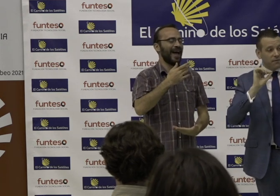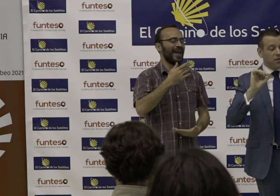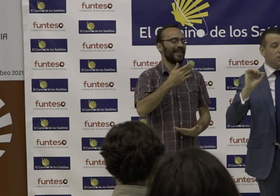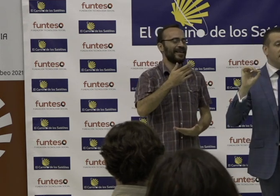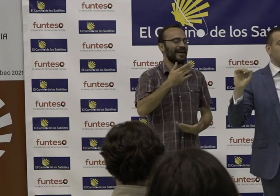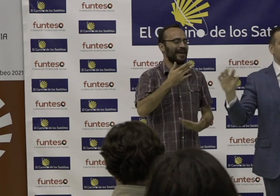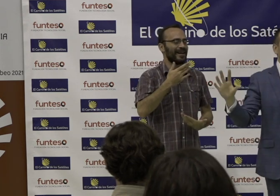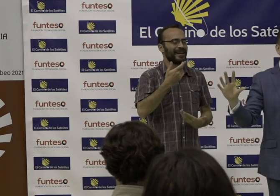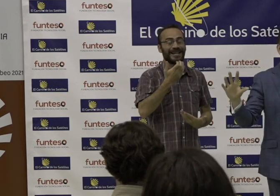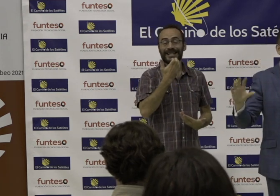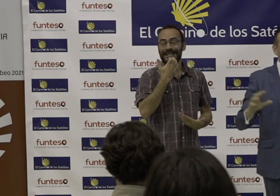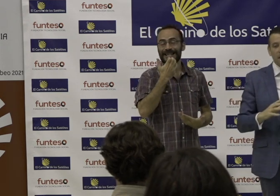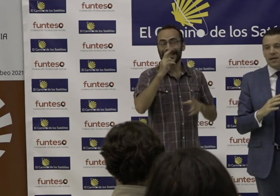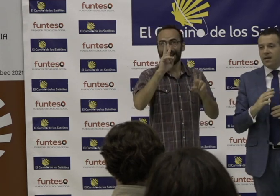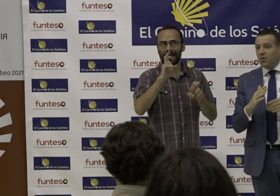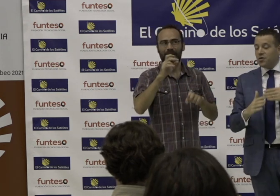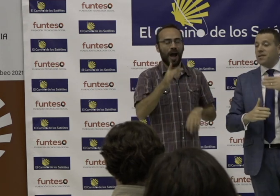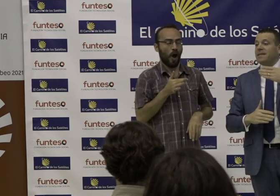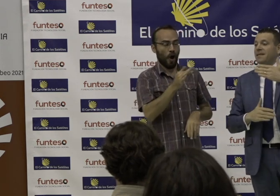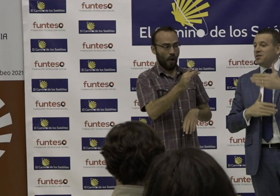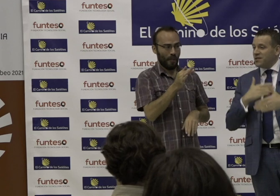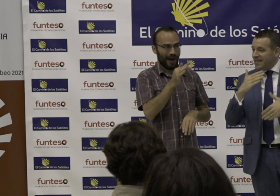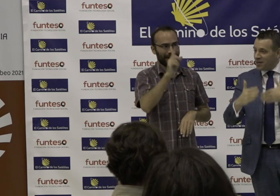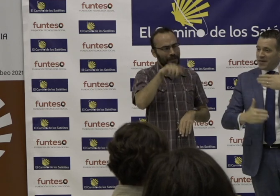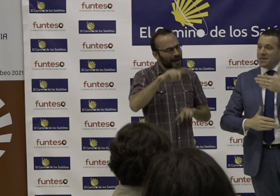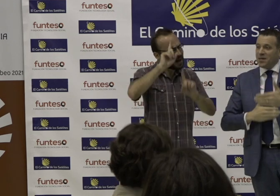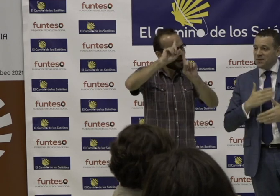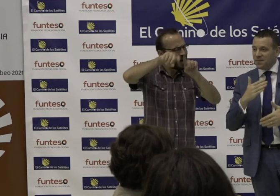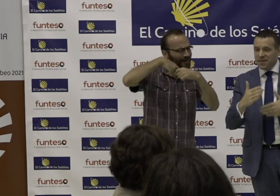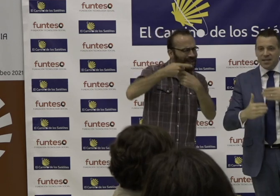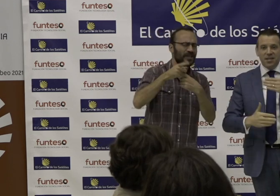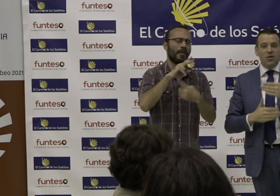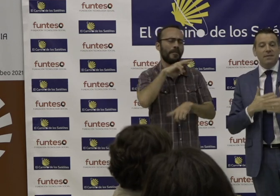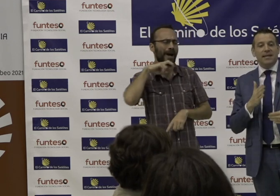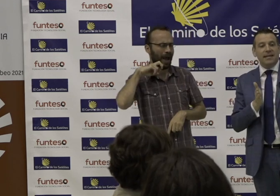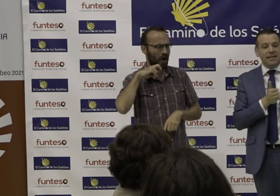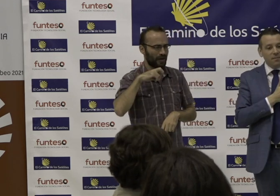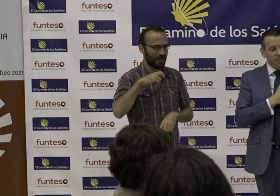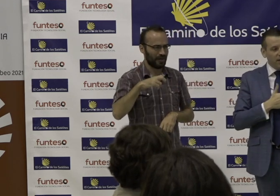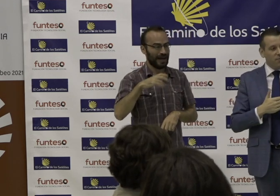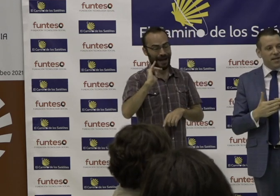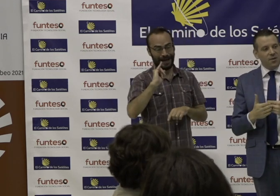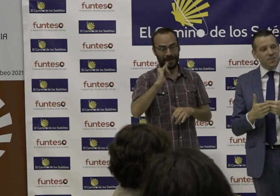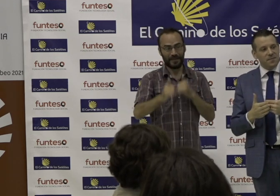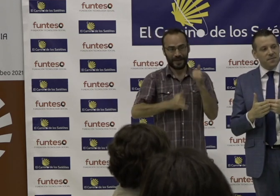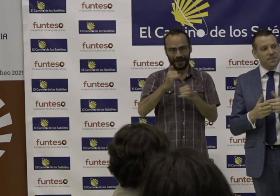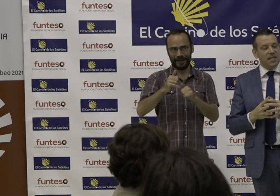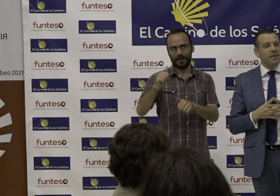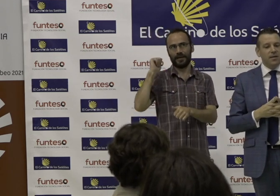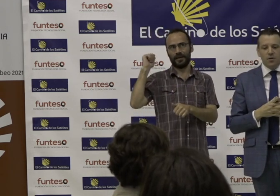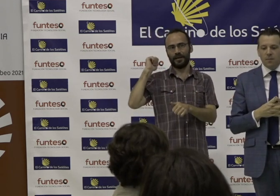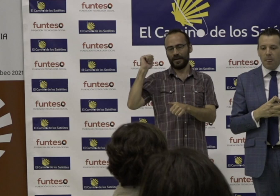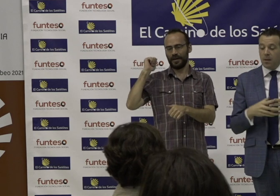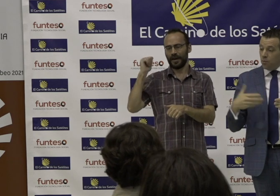y reflexiona en estos valores. Curiosamente, yo seguía con el camino y una bicicleta paró a mi lado